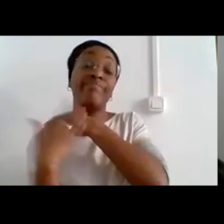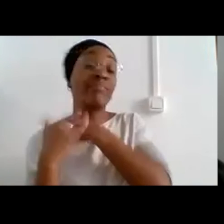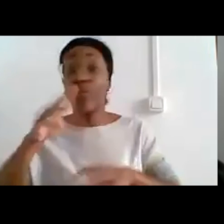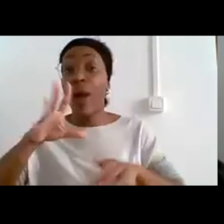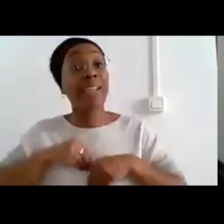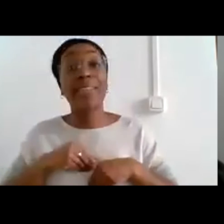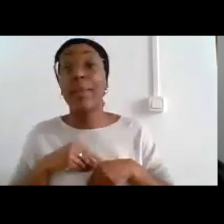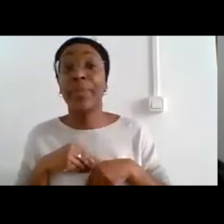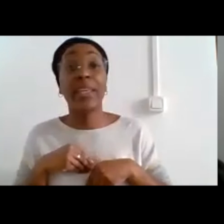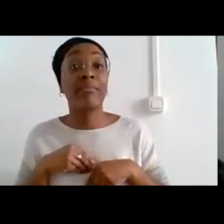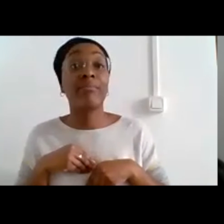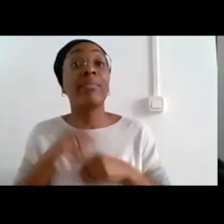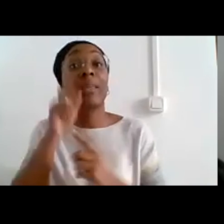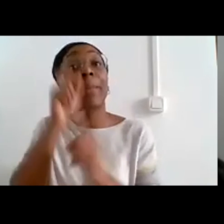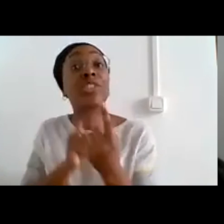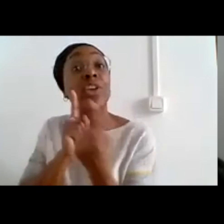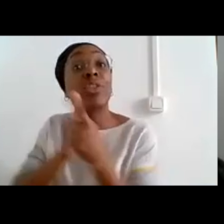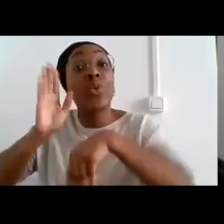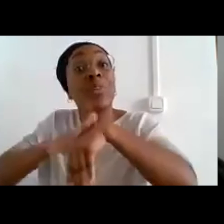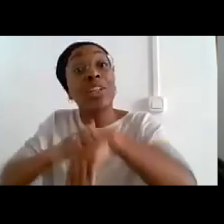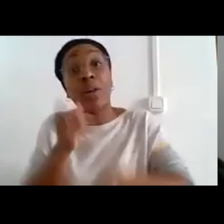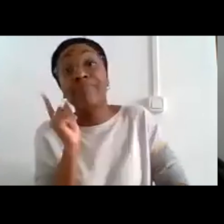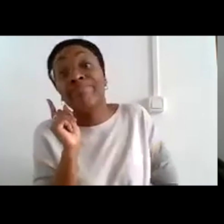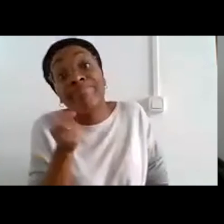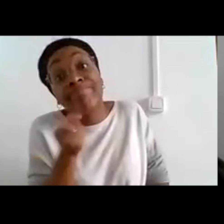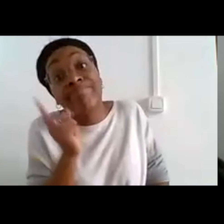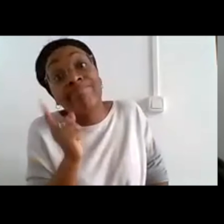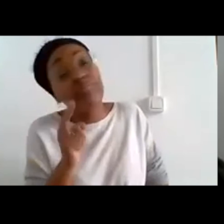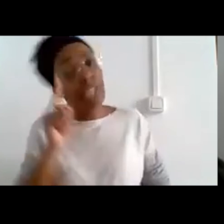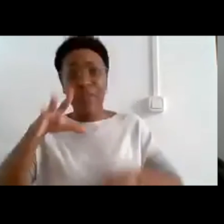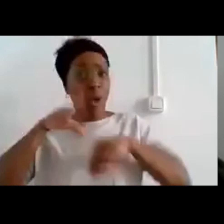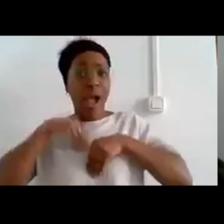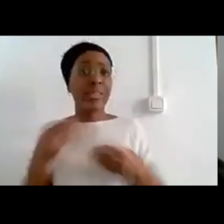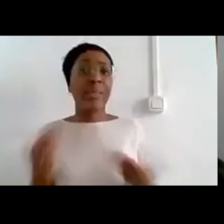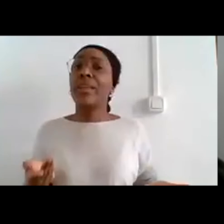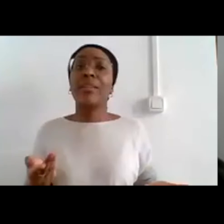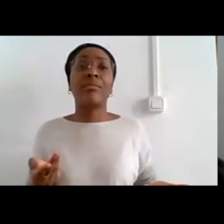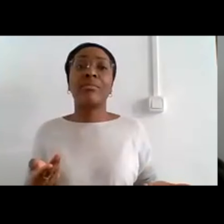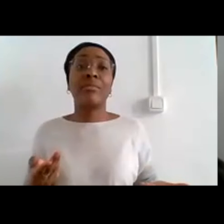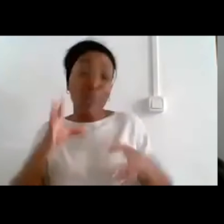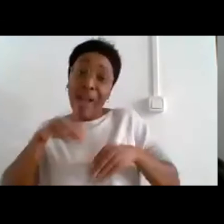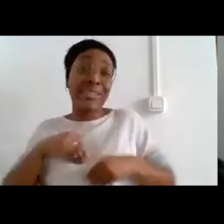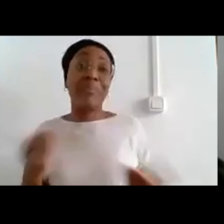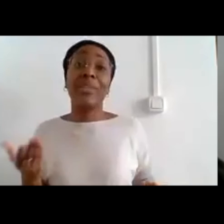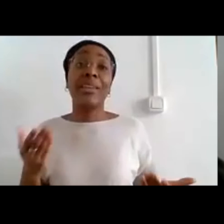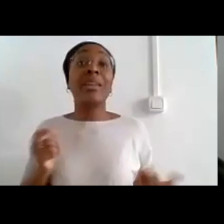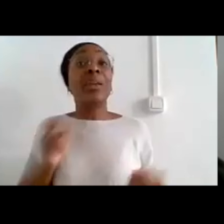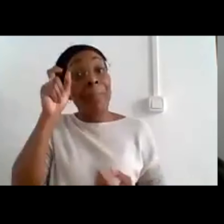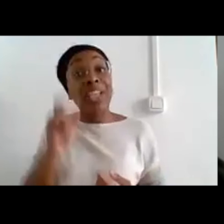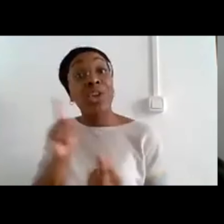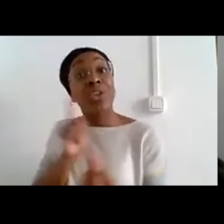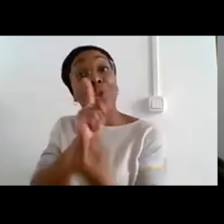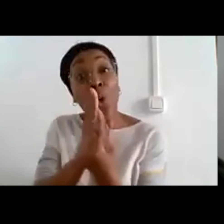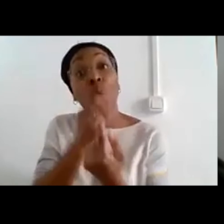comme dit les proverbes: «Accepte les réprimandes, accepte-les». Quand c'est quelqu'un qui vient avec plein d'amour,